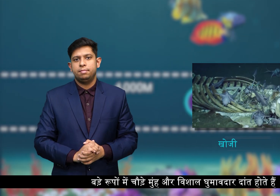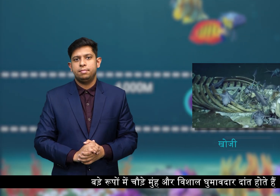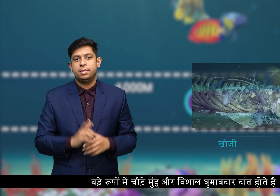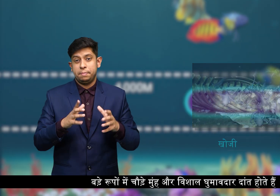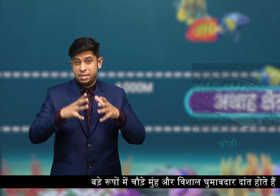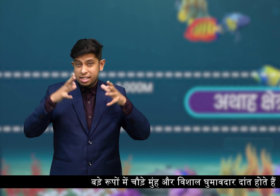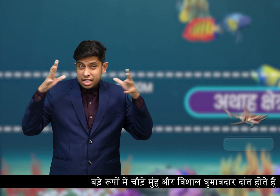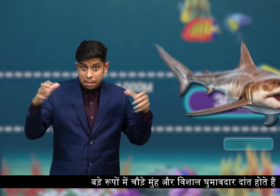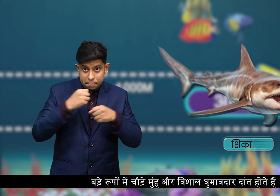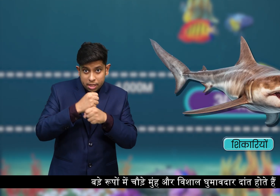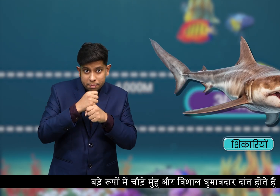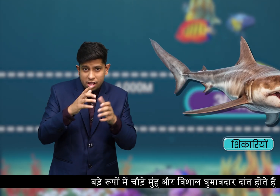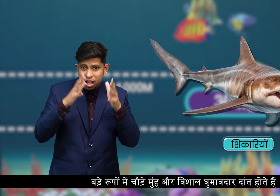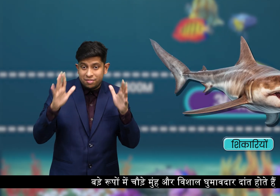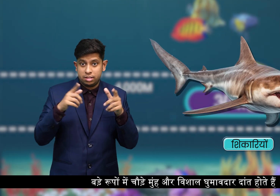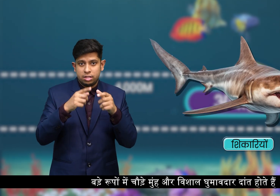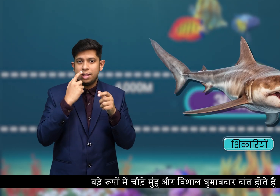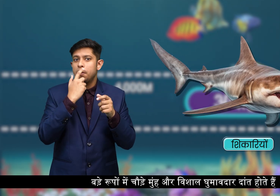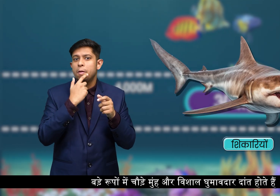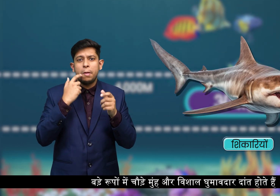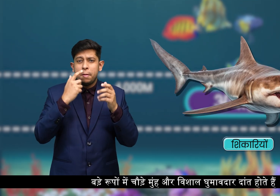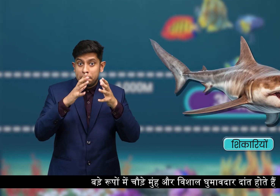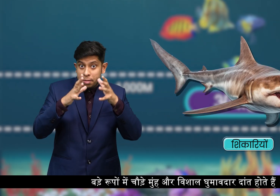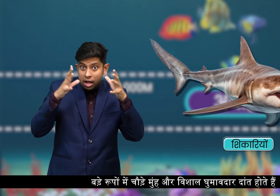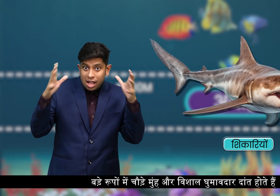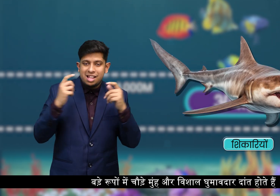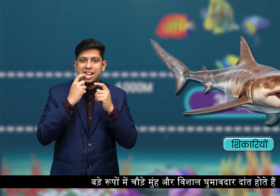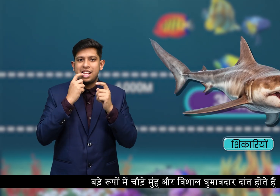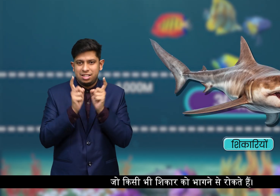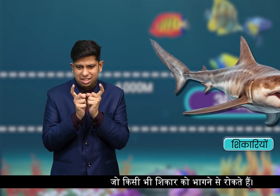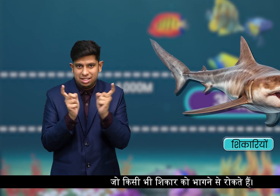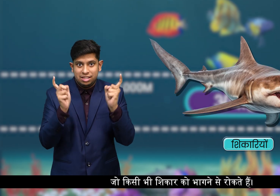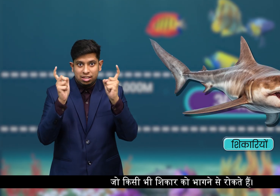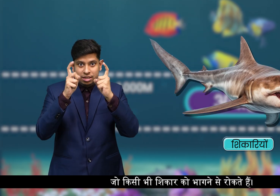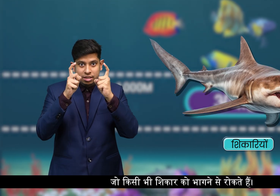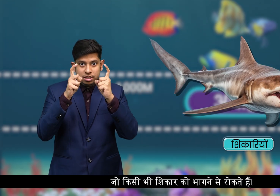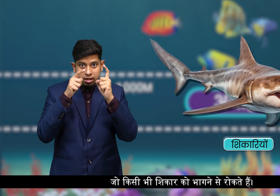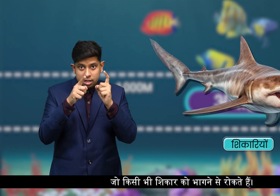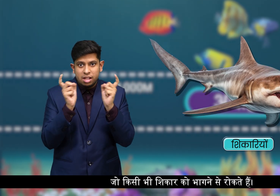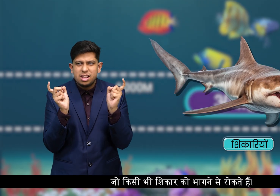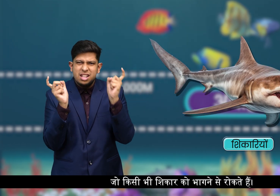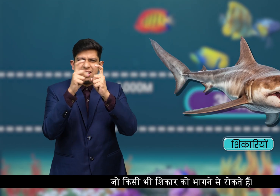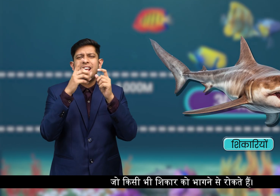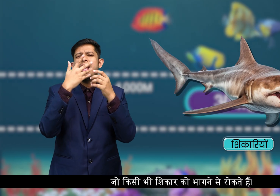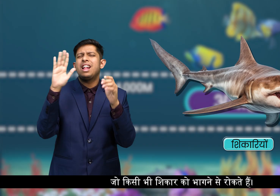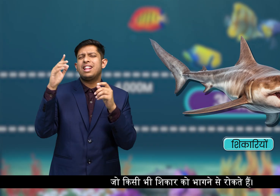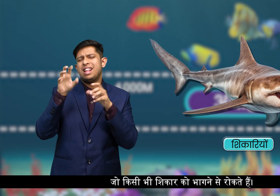बड़े रूपों में चौड़े मुंह और विशाल घुमावदार दांत होते हैं जो किसी भी शिकार को भगाने से रोकते